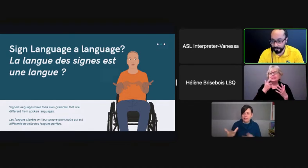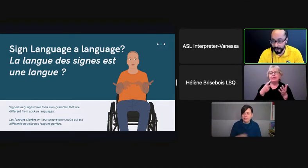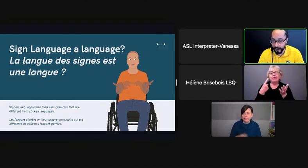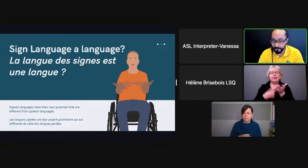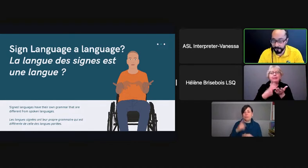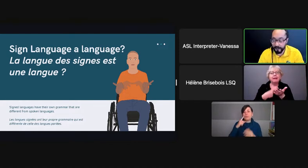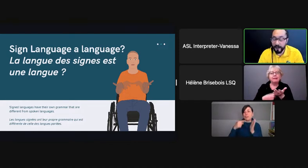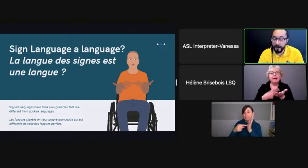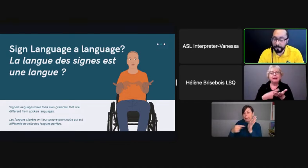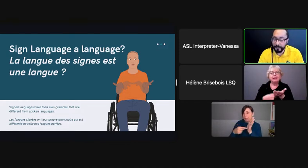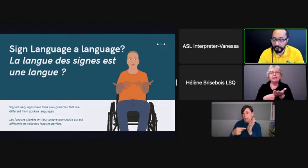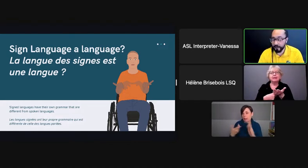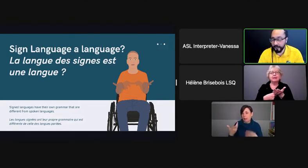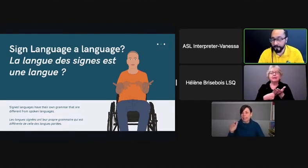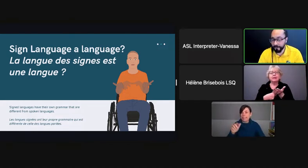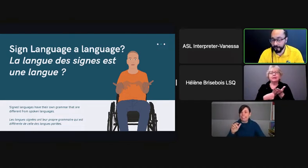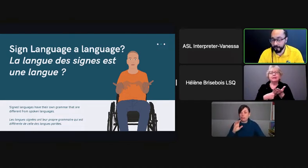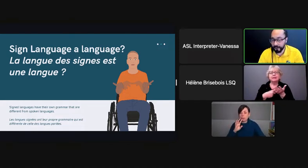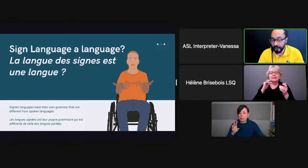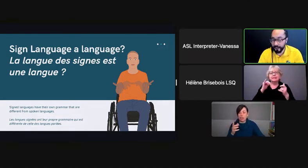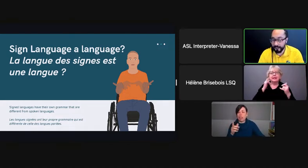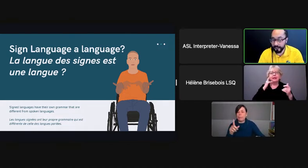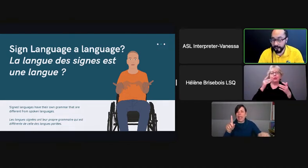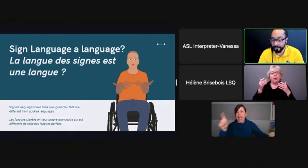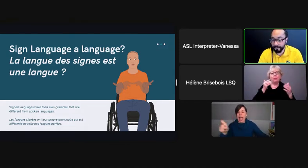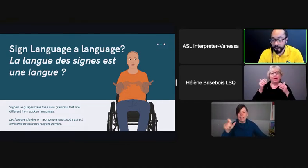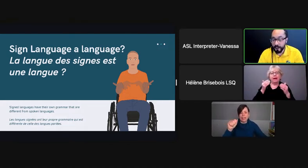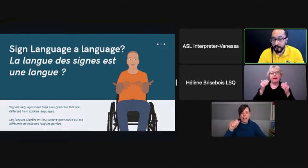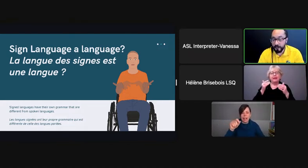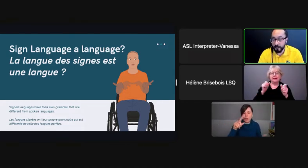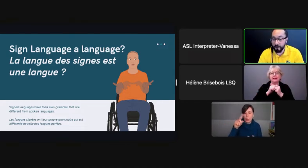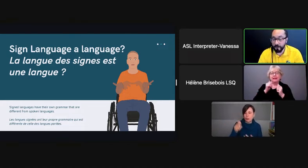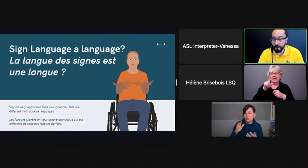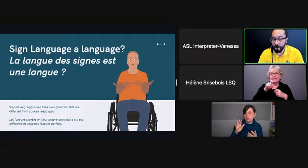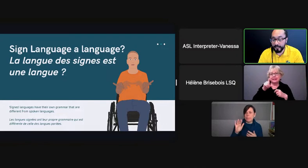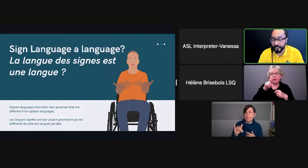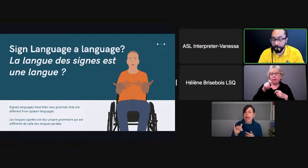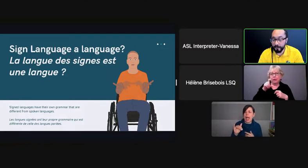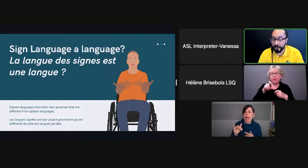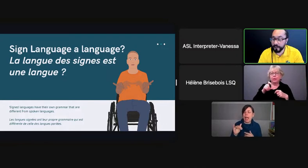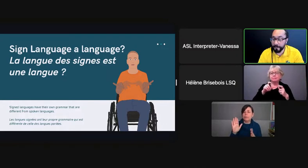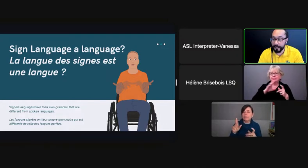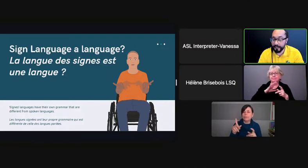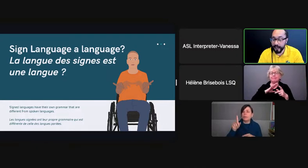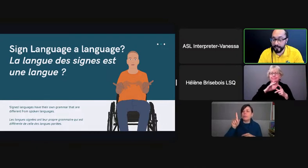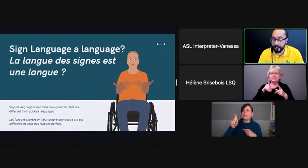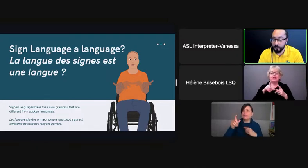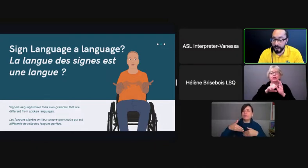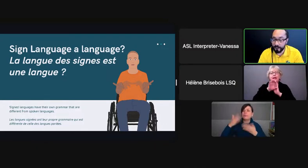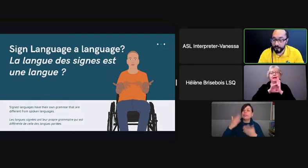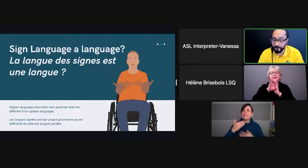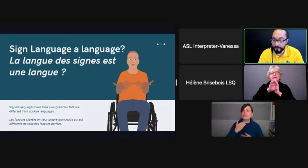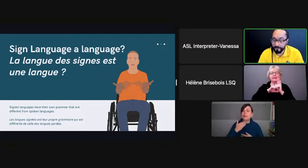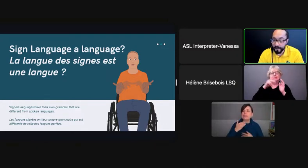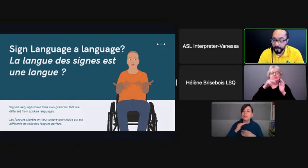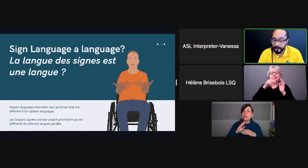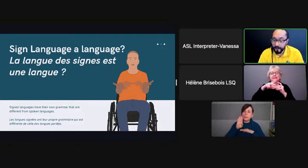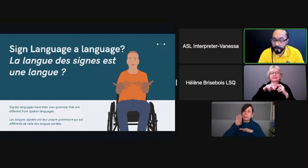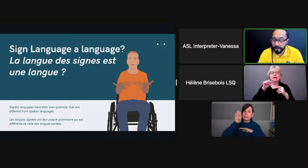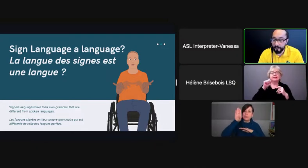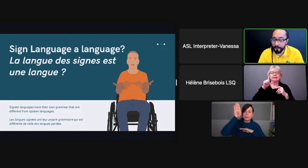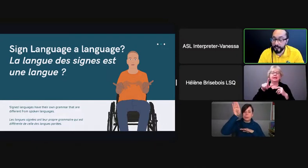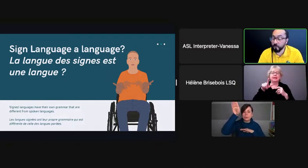lorsqu'on compare avec une question. Et ce sont certaines des caractéristiques de la langue des signes américaine.